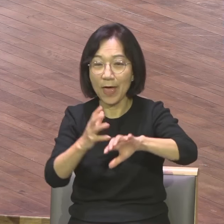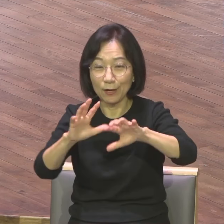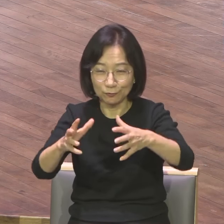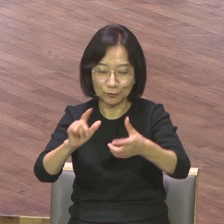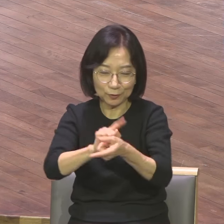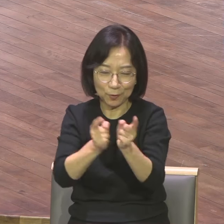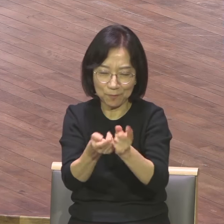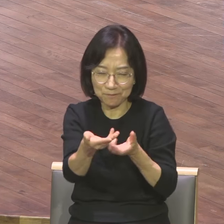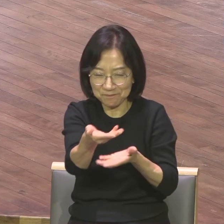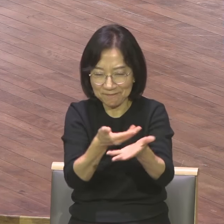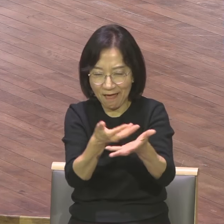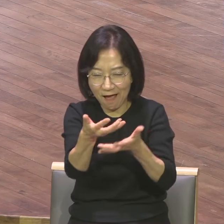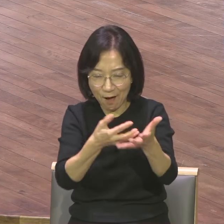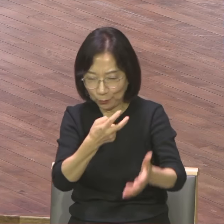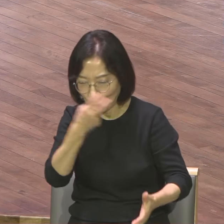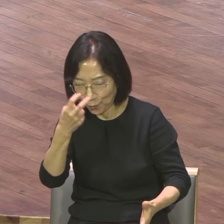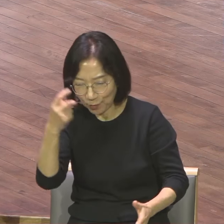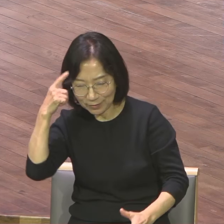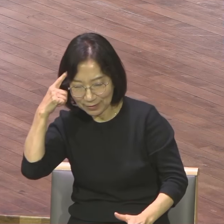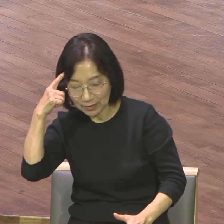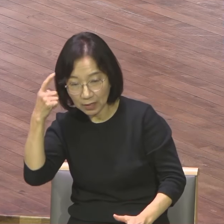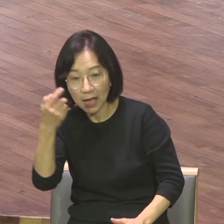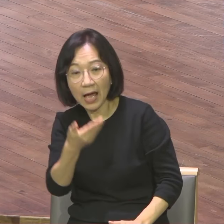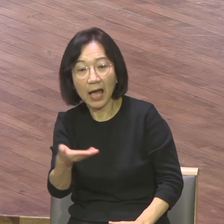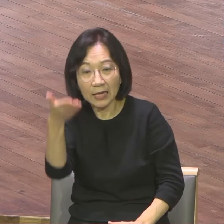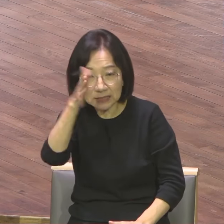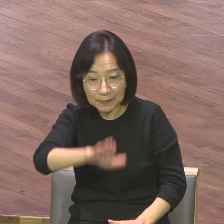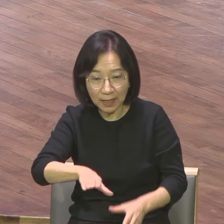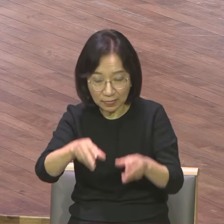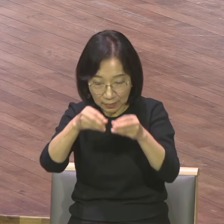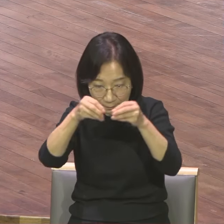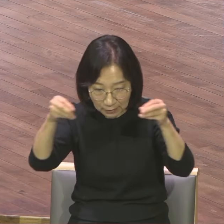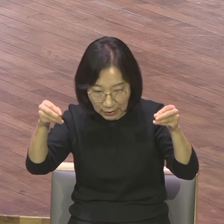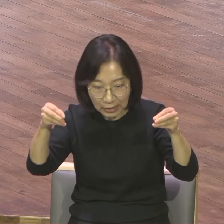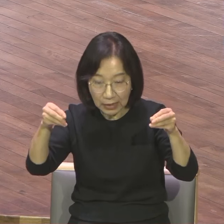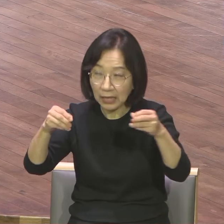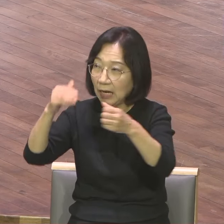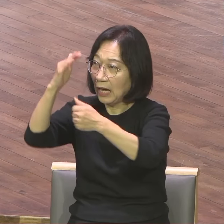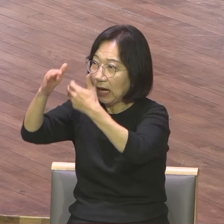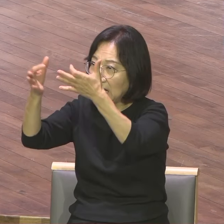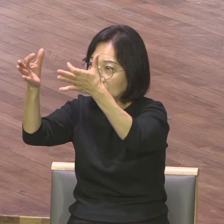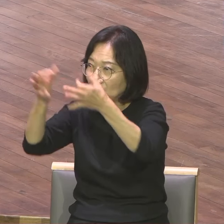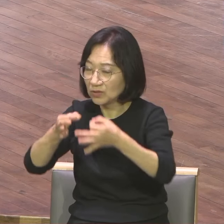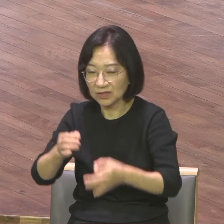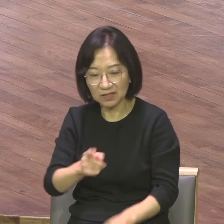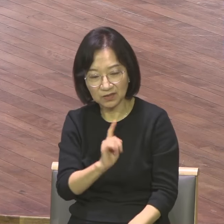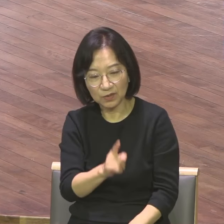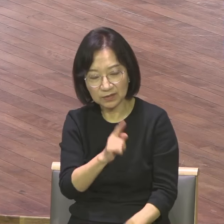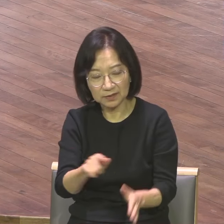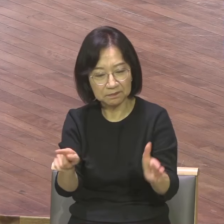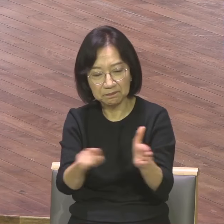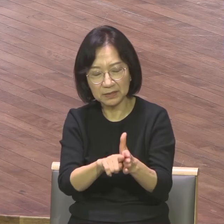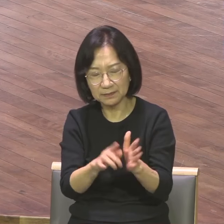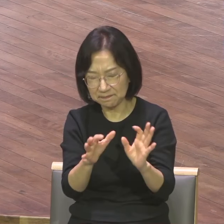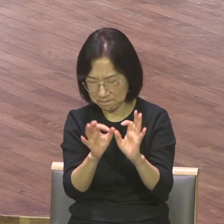있는 것처럼 보이지만은 하나님 앞에서는 완전 불신앙